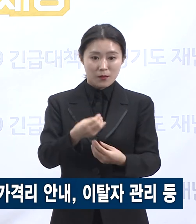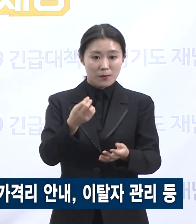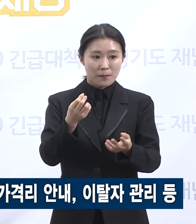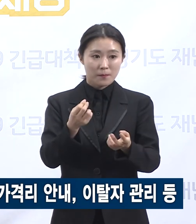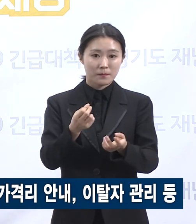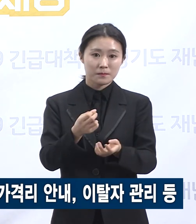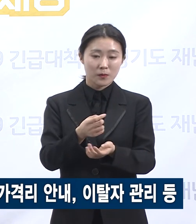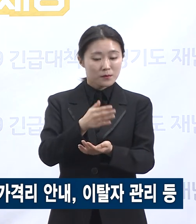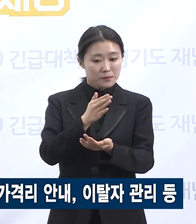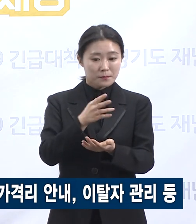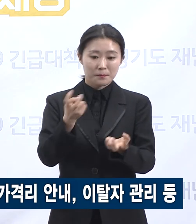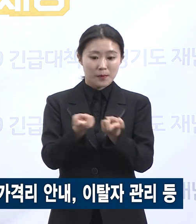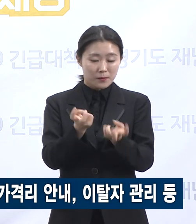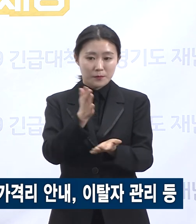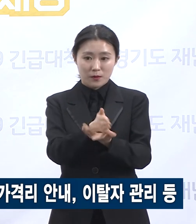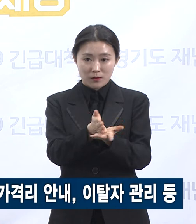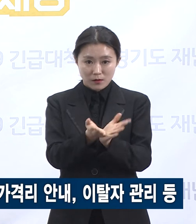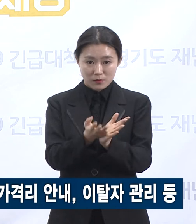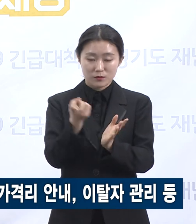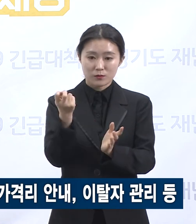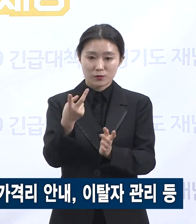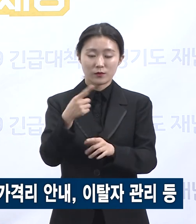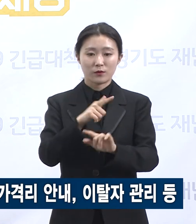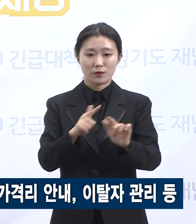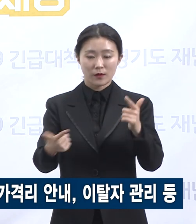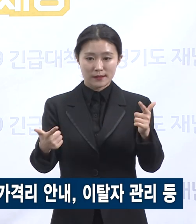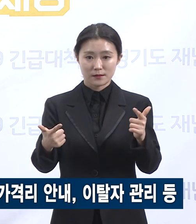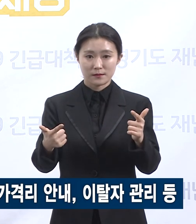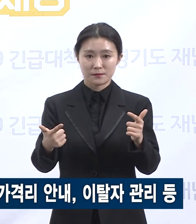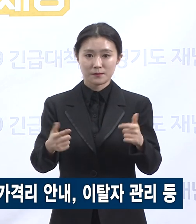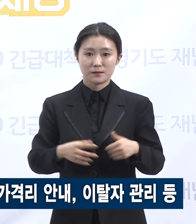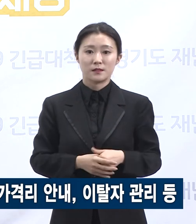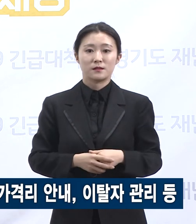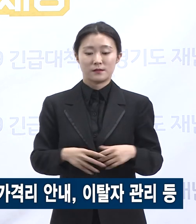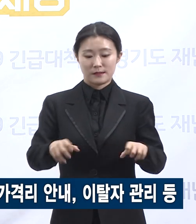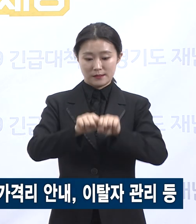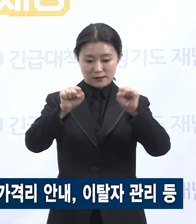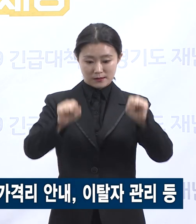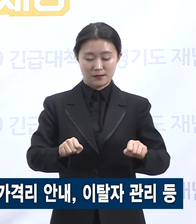여부 등을 확인하여 이탈자를 관리할 계획으로 현재 시스템 구축 중에 있습니다.